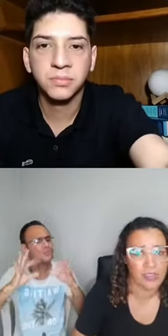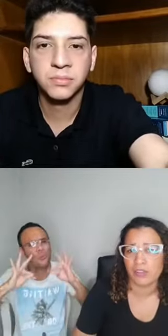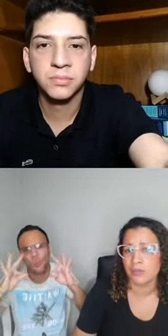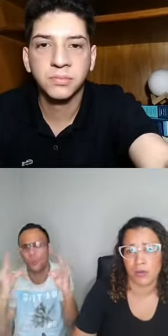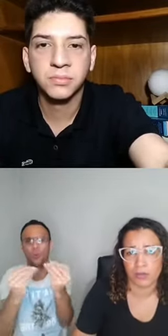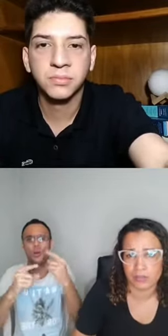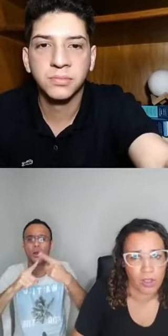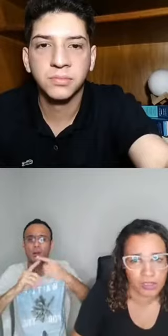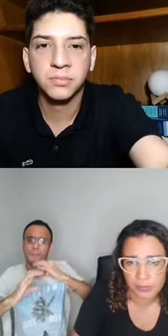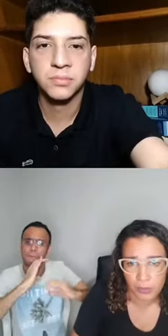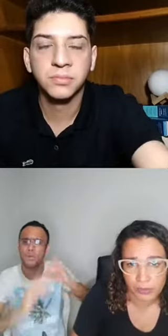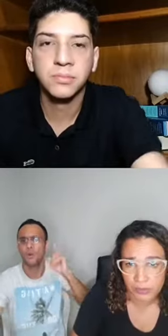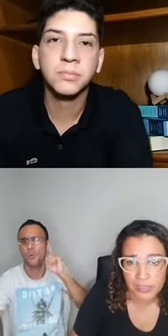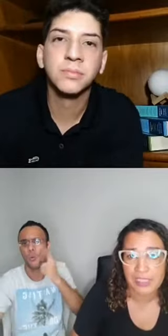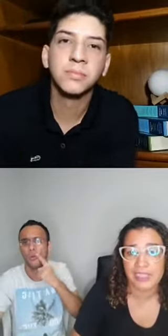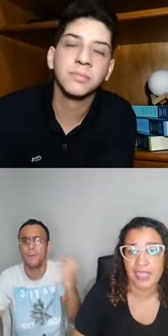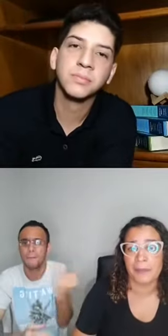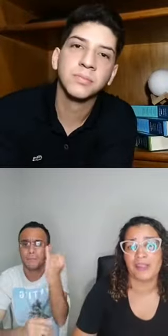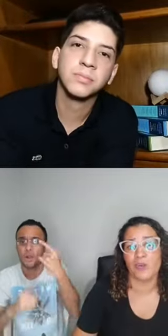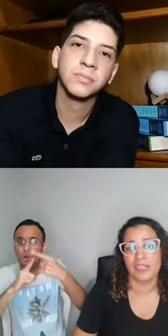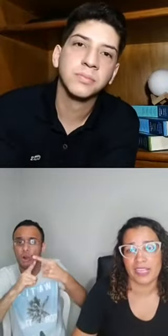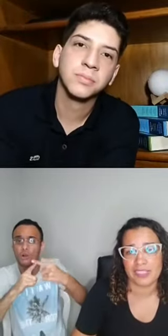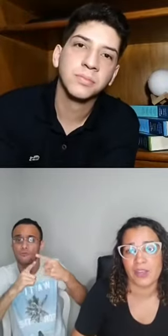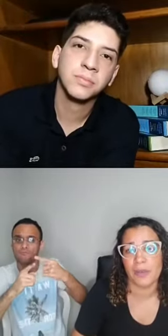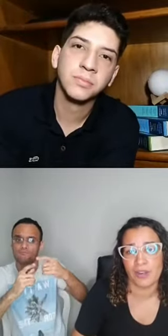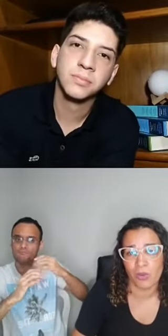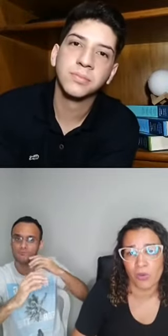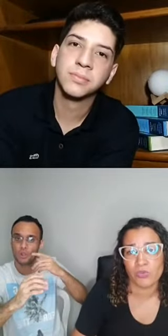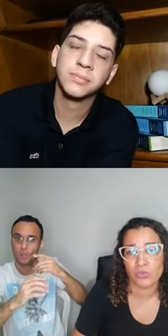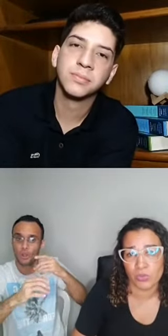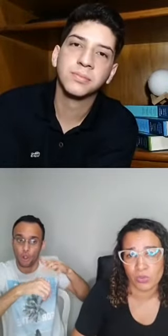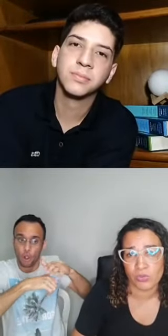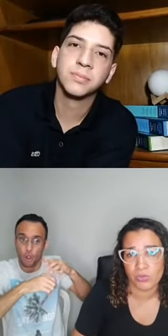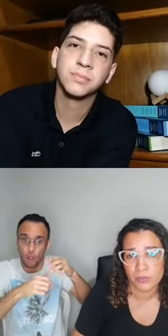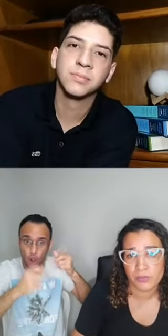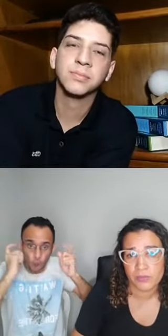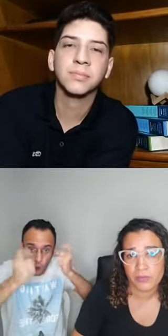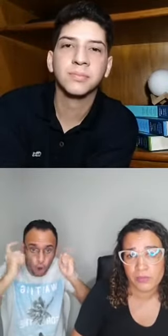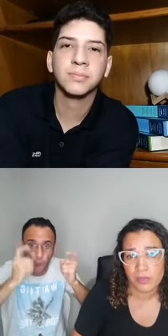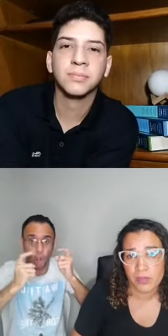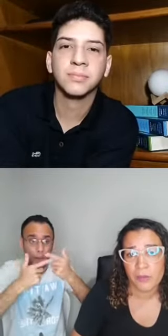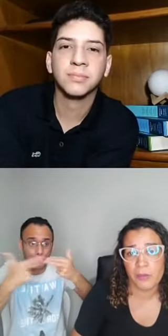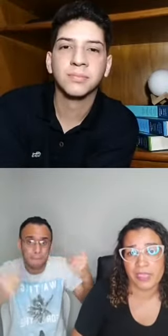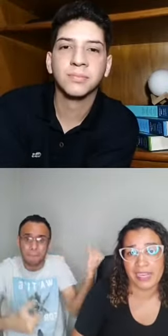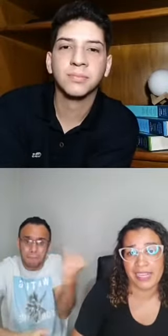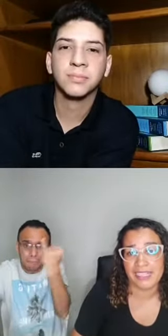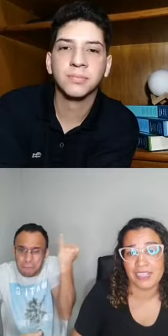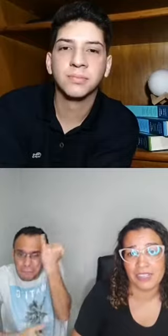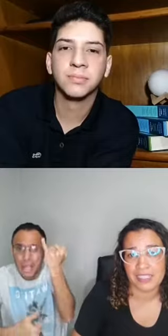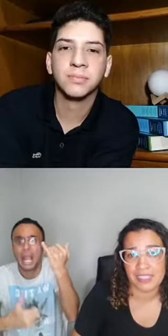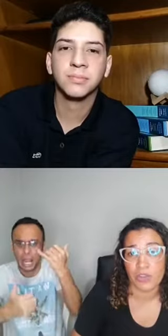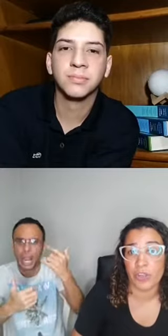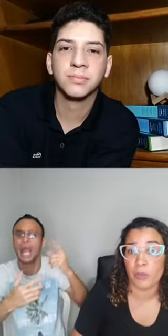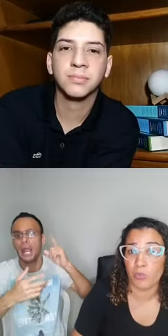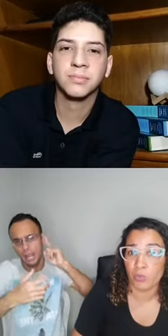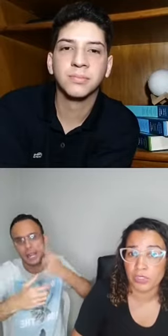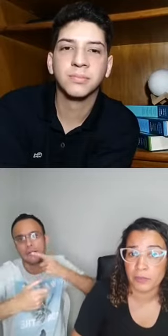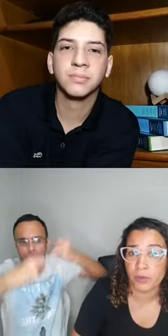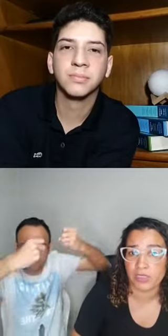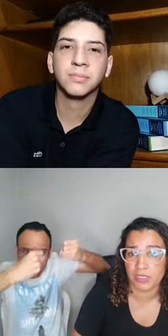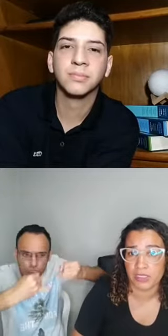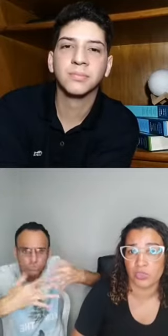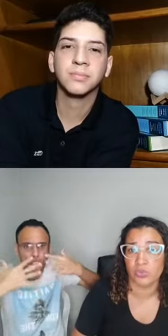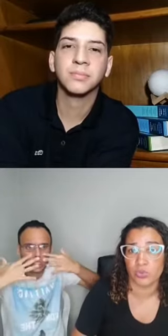vai, todo mundo, né? Para ter comunicação melhor com o surdo. Porque, né, dentro dessas reuniões é